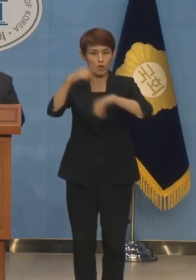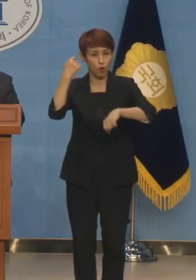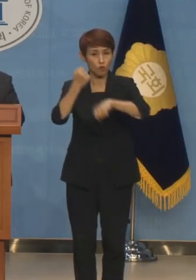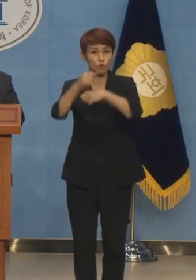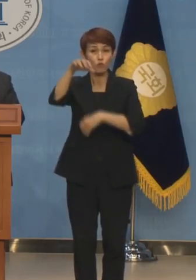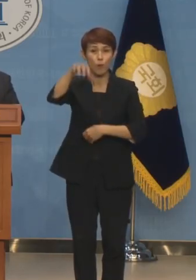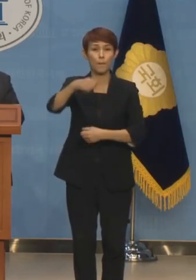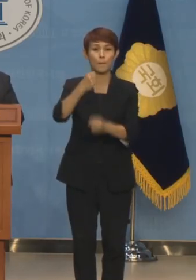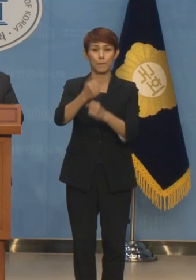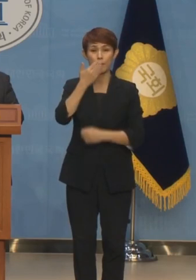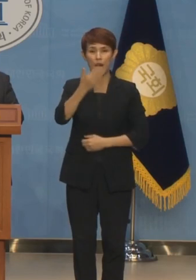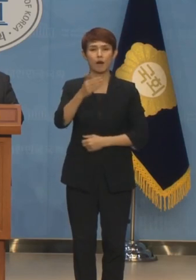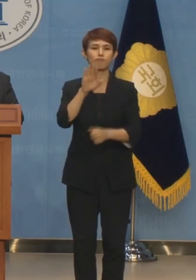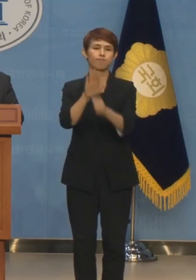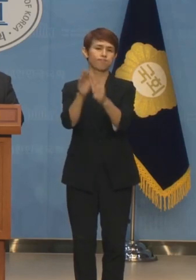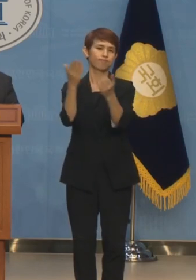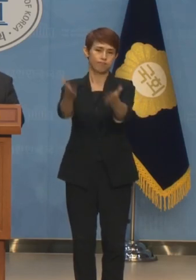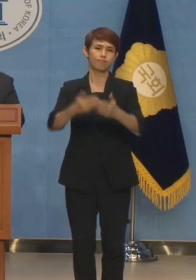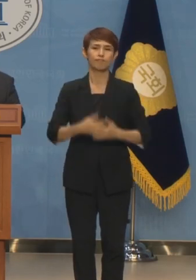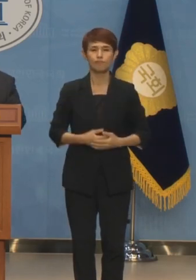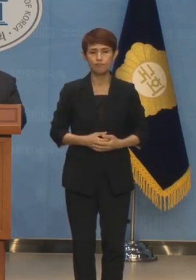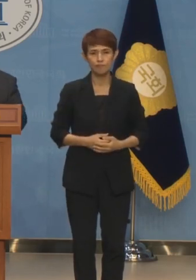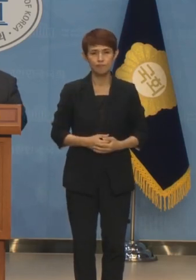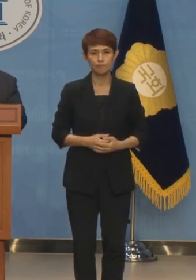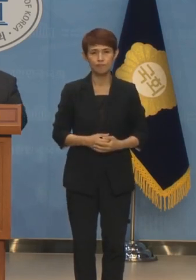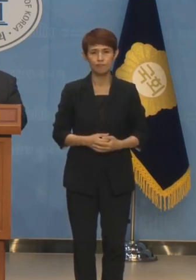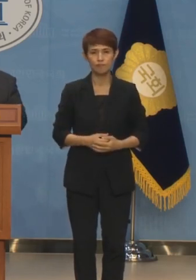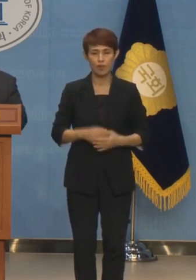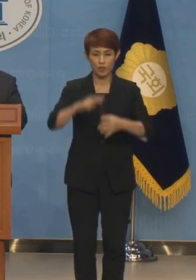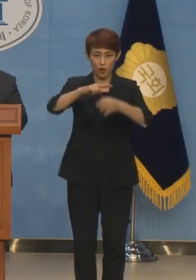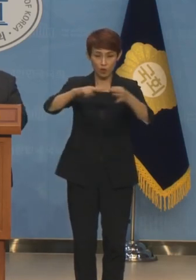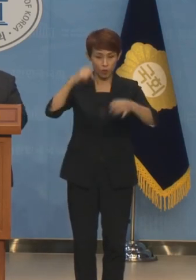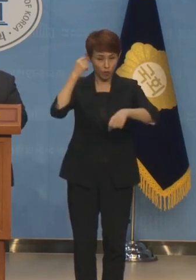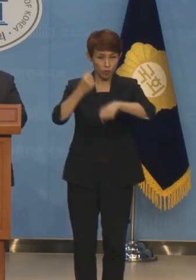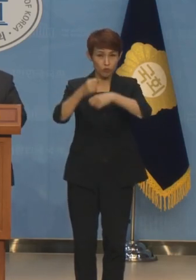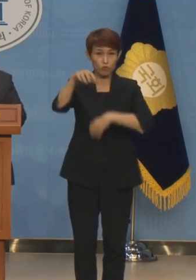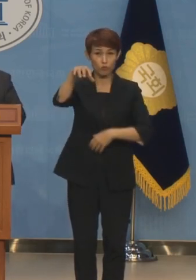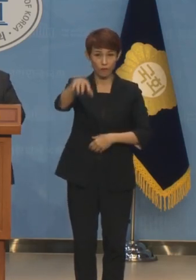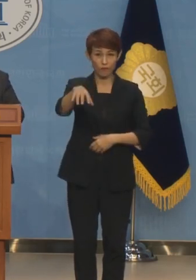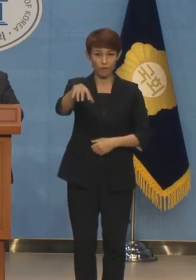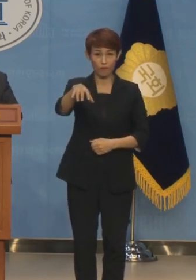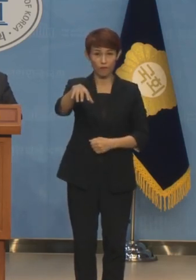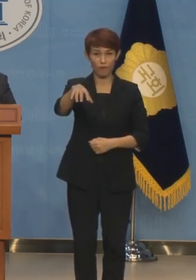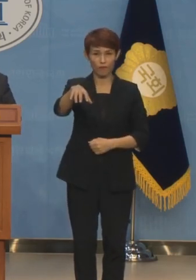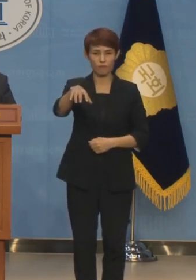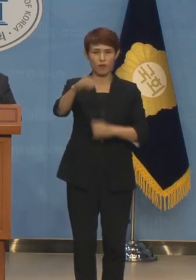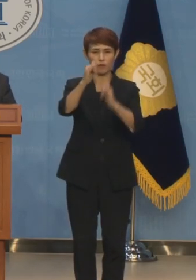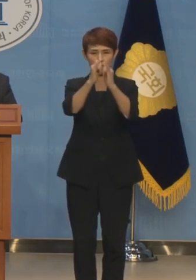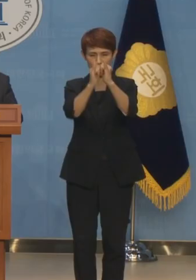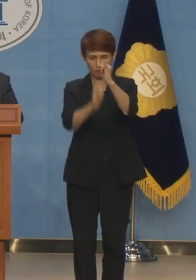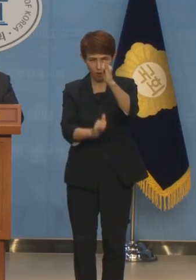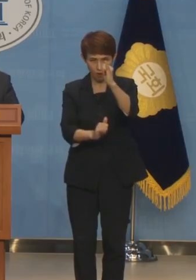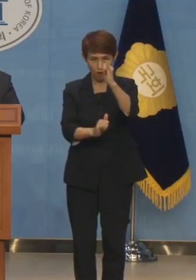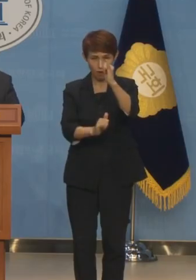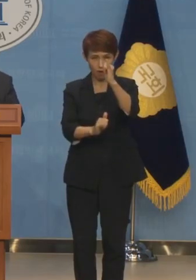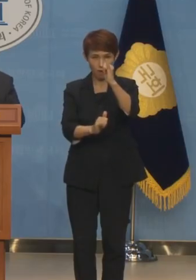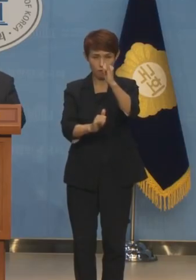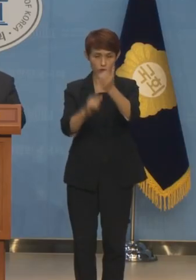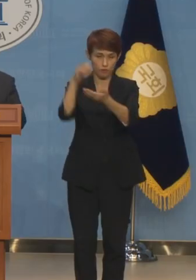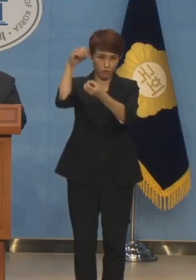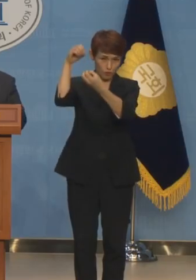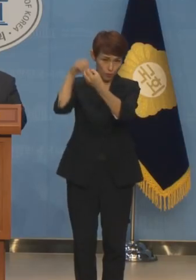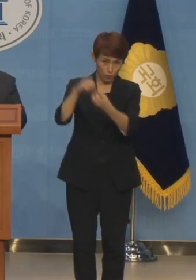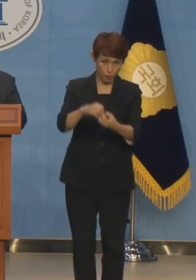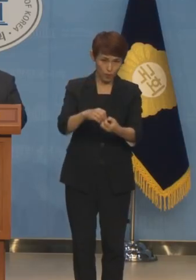연구기관이 될 수 있도록 지원하겠습니다. 여의도 연구원이 갖고 있는 역사와 전통을 다시